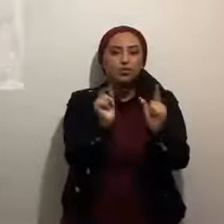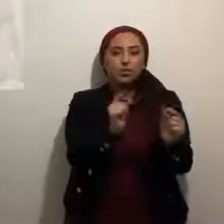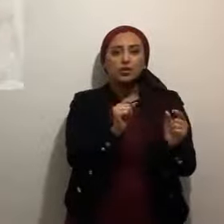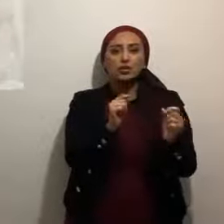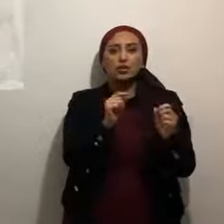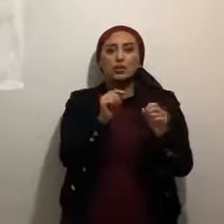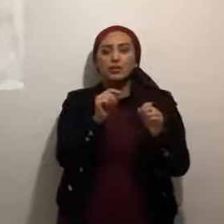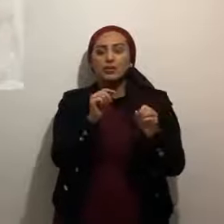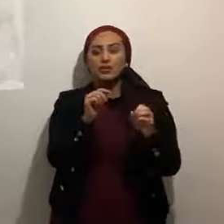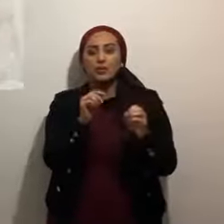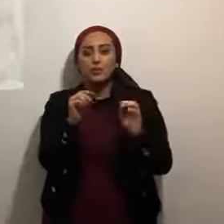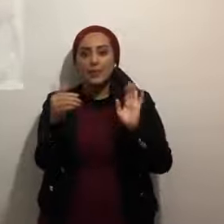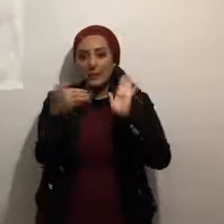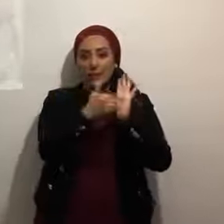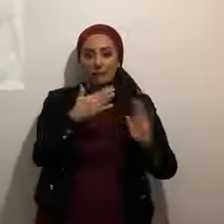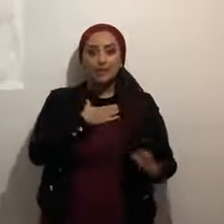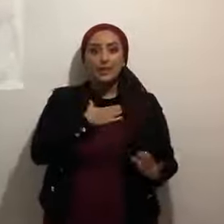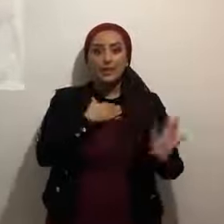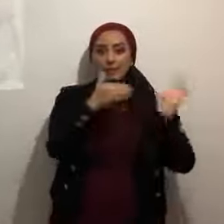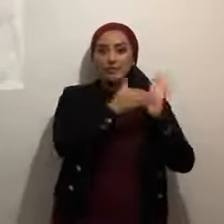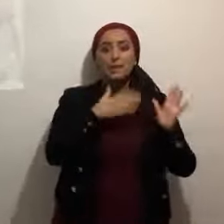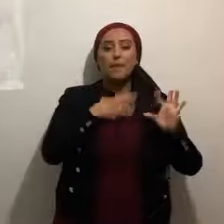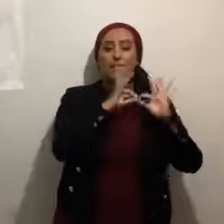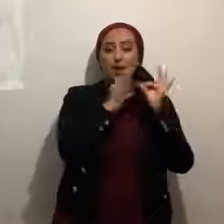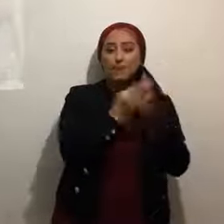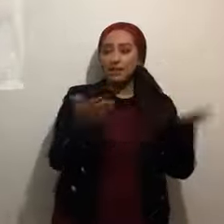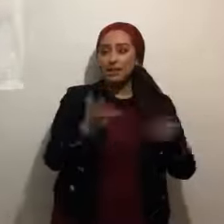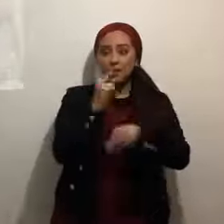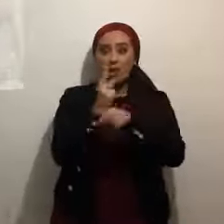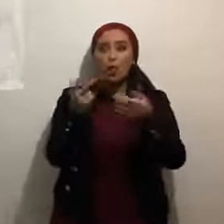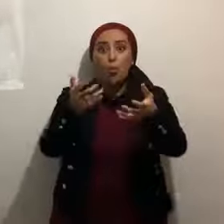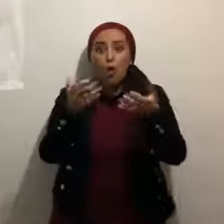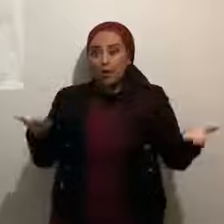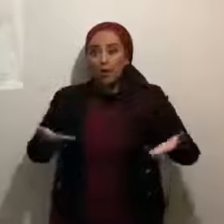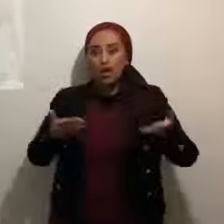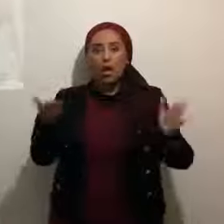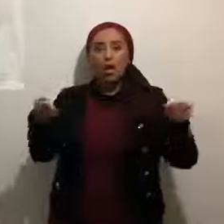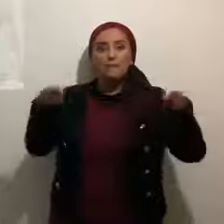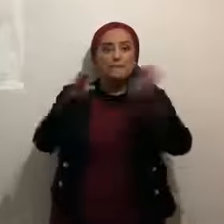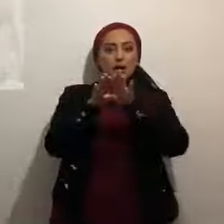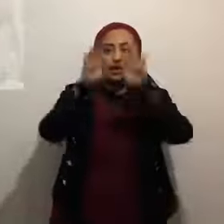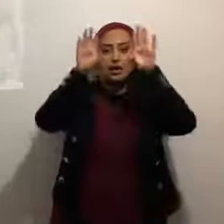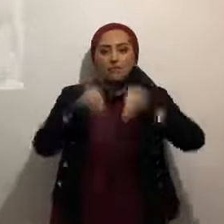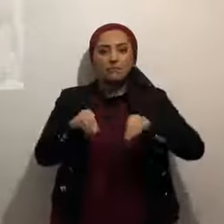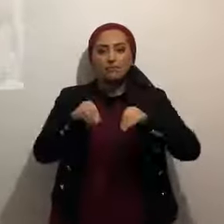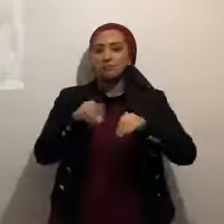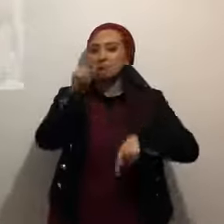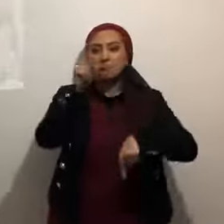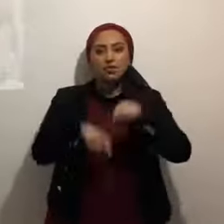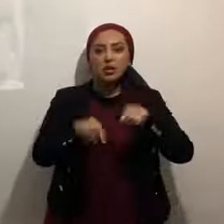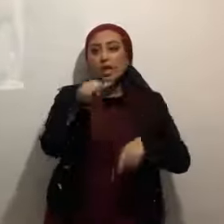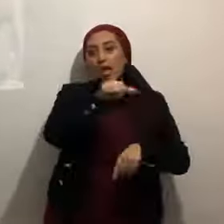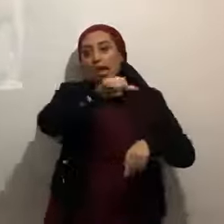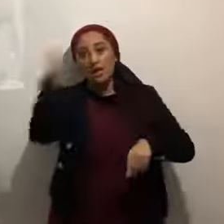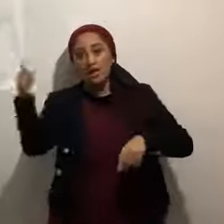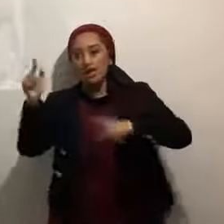difamaciones hacia mi persona, hacia mi familia, hacia la Keilah, quisieron tapar este pozo. Otros con ataques de